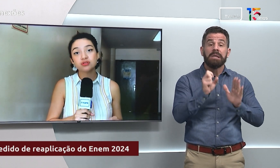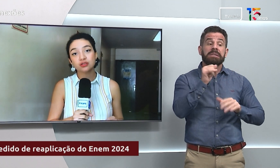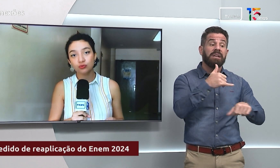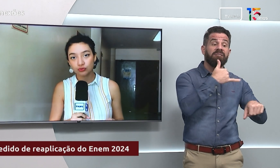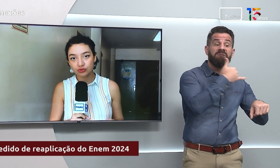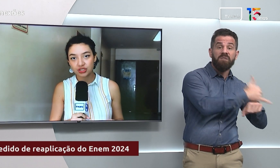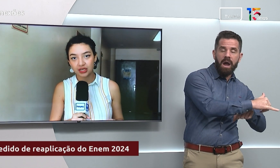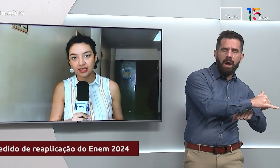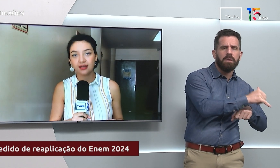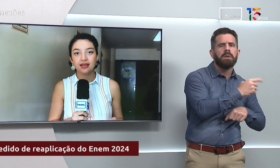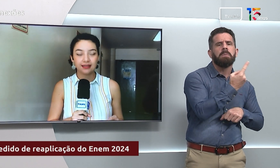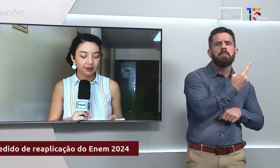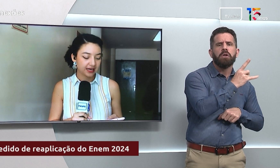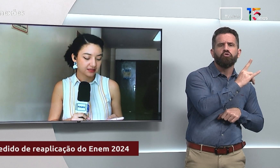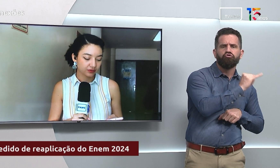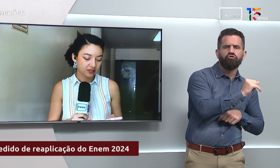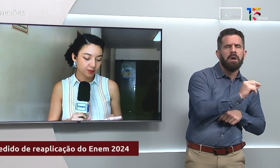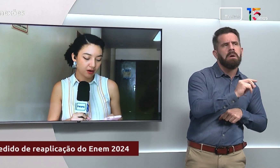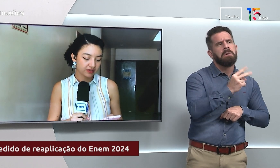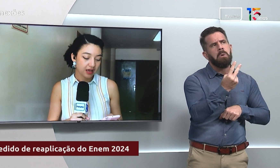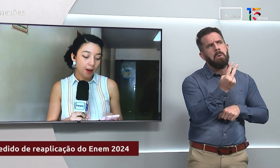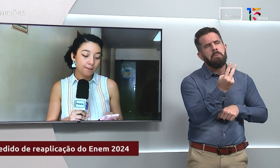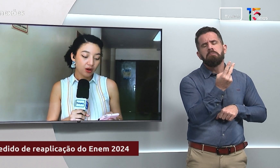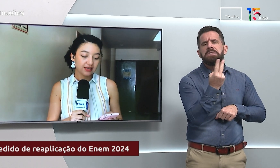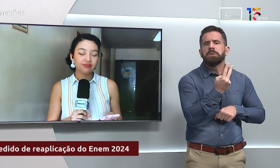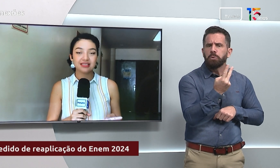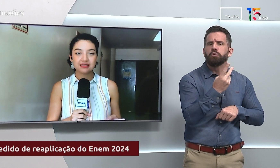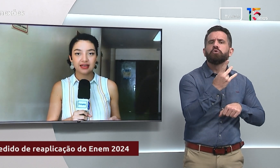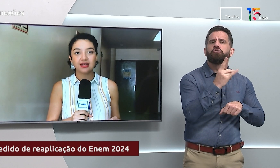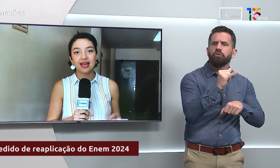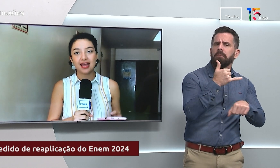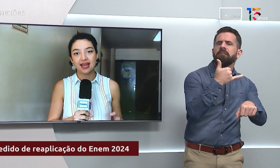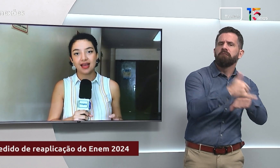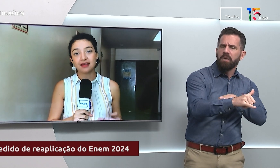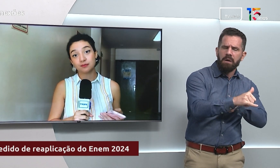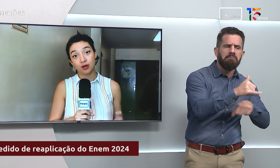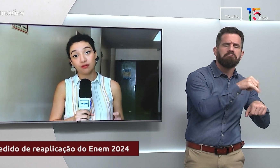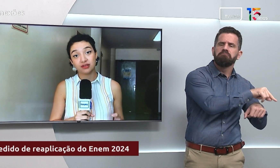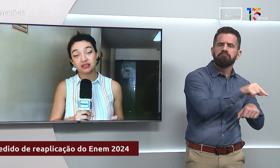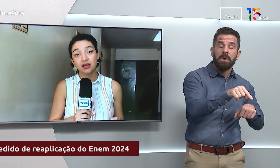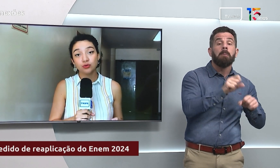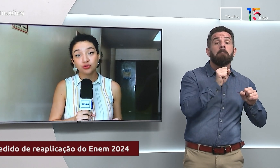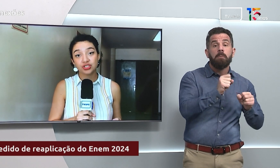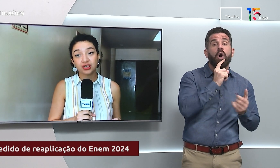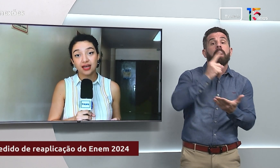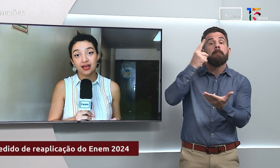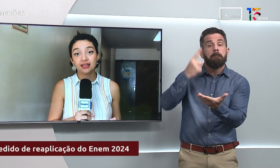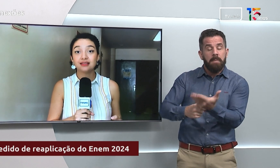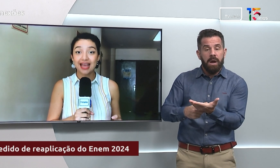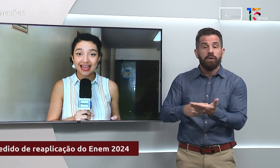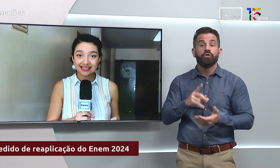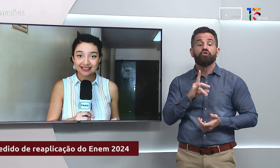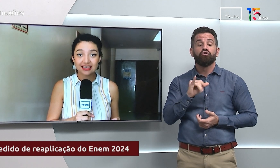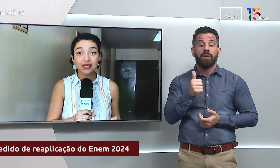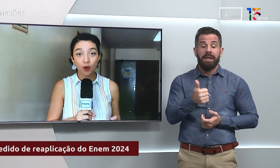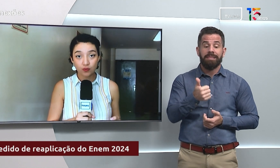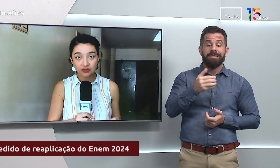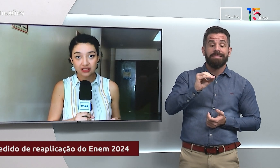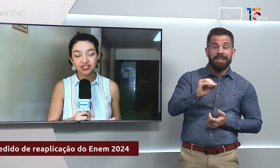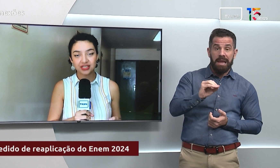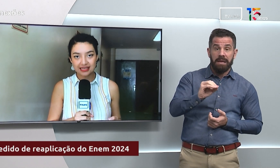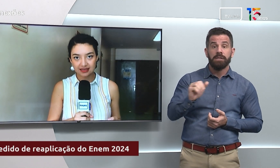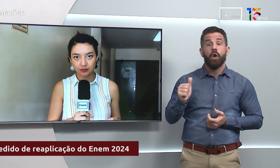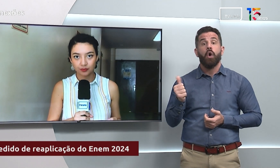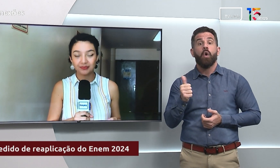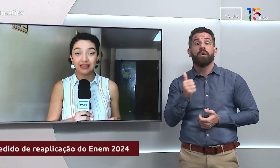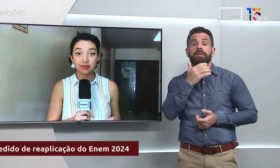ou ao segundo dia da aplicação das provas podem fazer as provas no dia 10 e 11